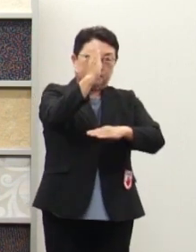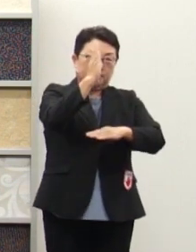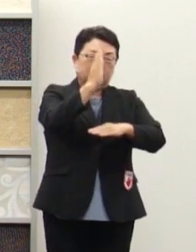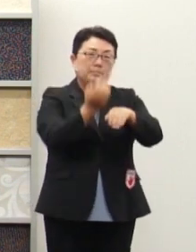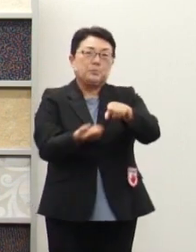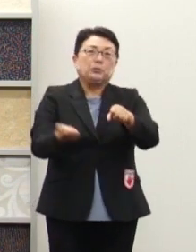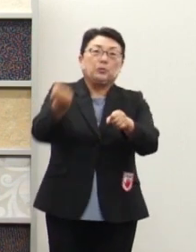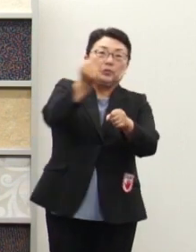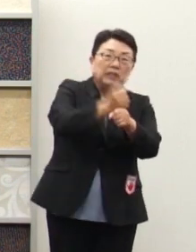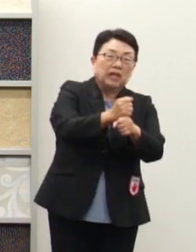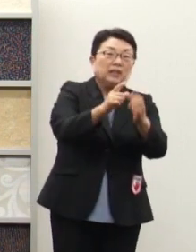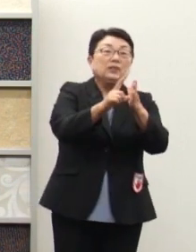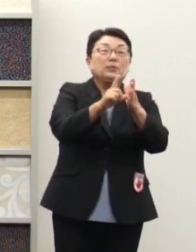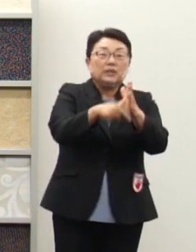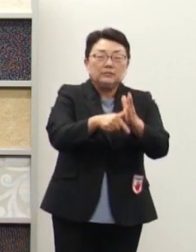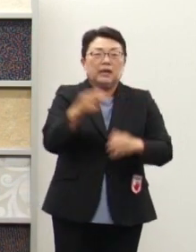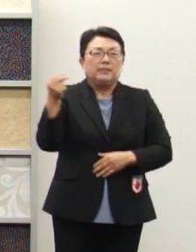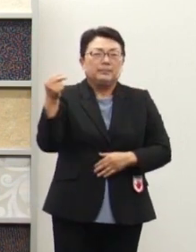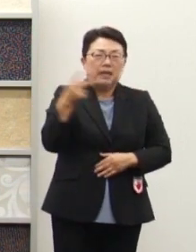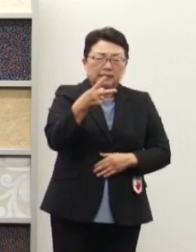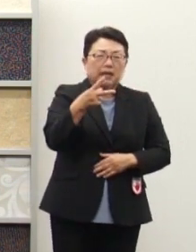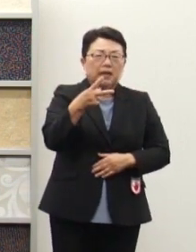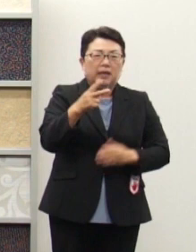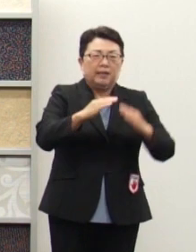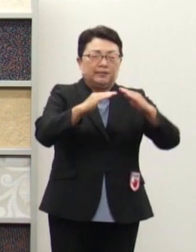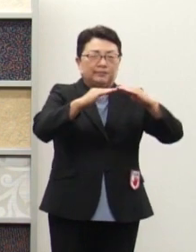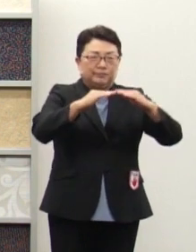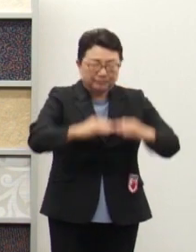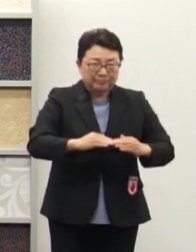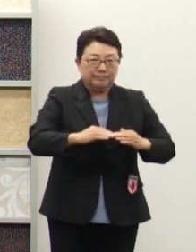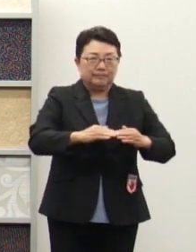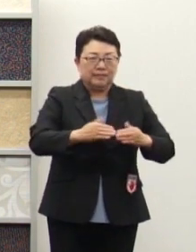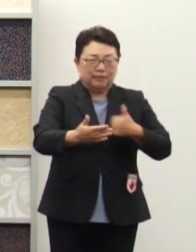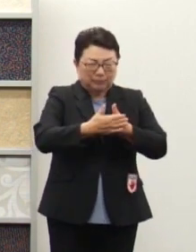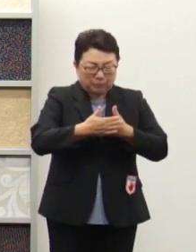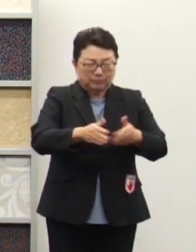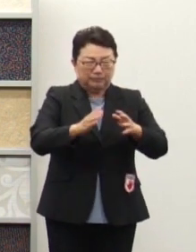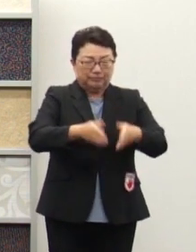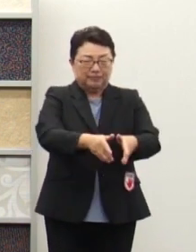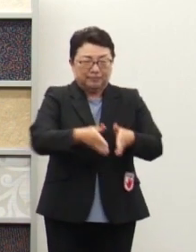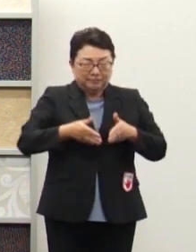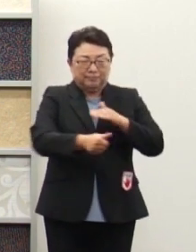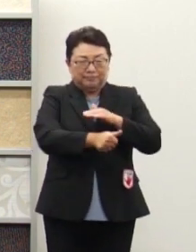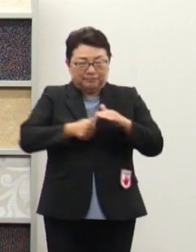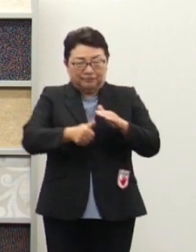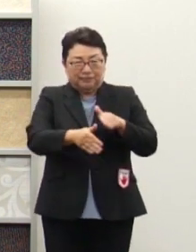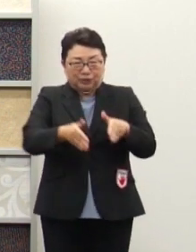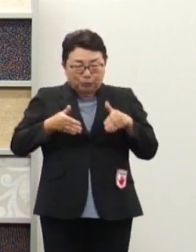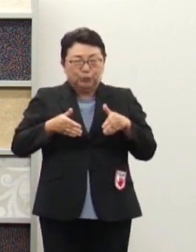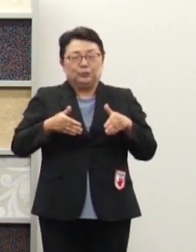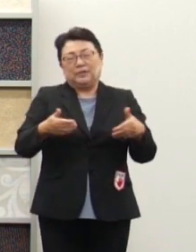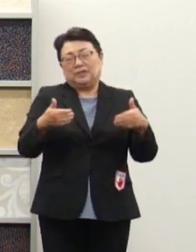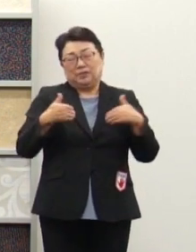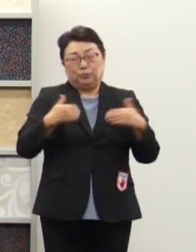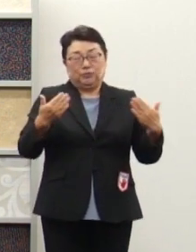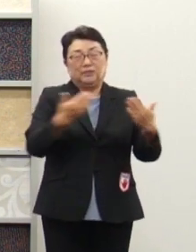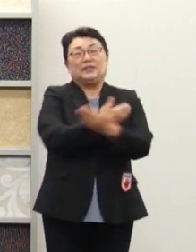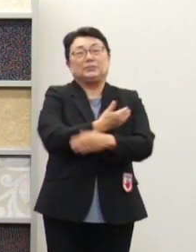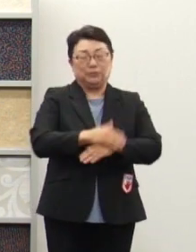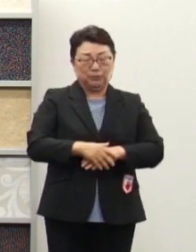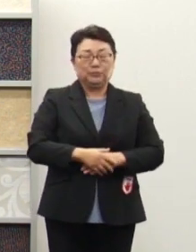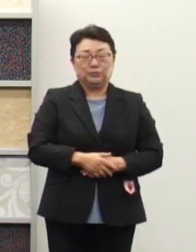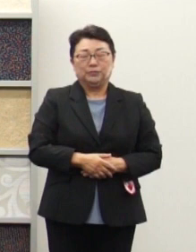はですね、再び、ブレーキを踏まなければならないというような、状況も、十分想定されるところであります